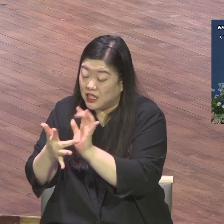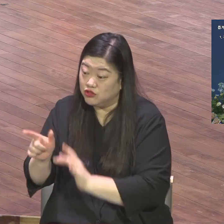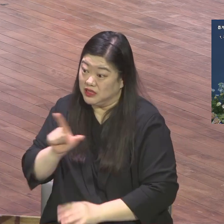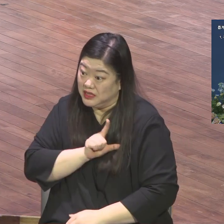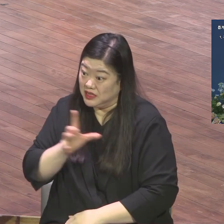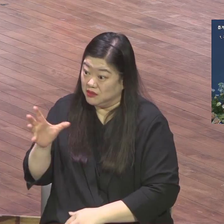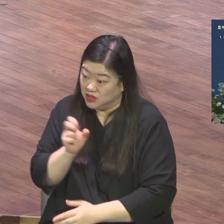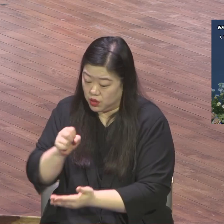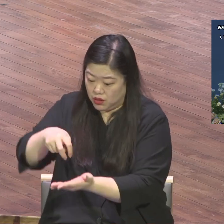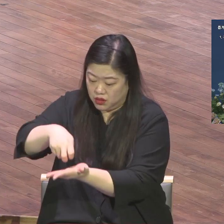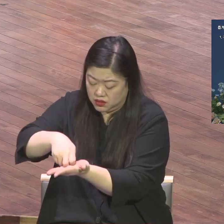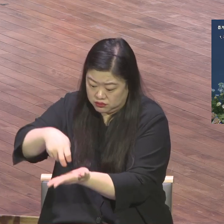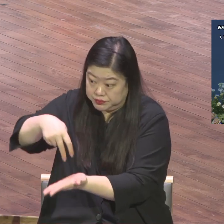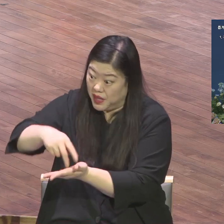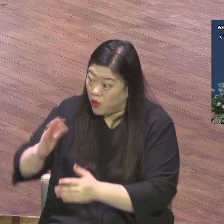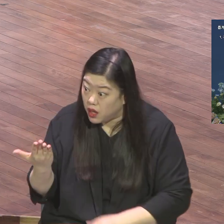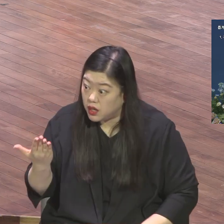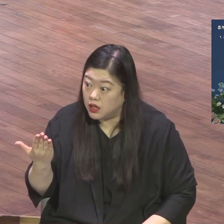것입니다.